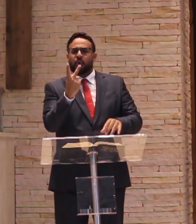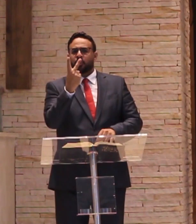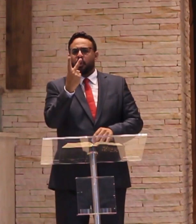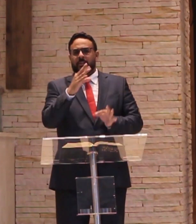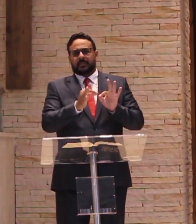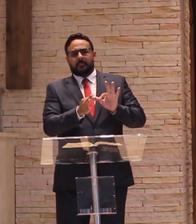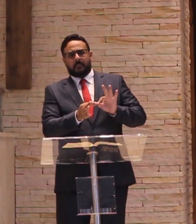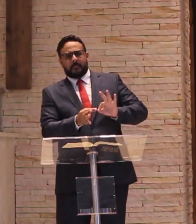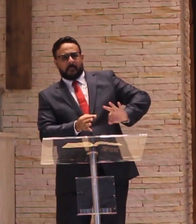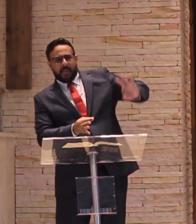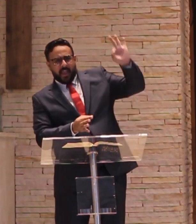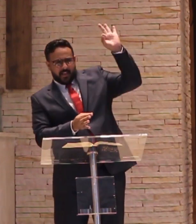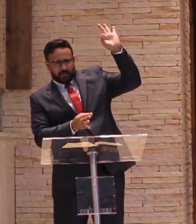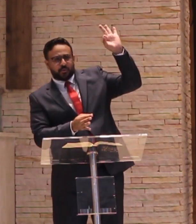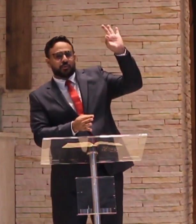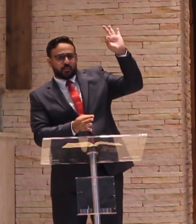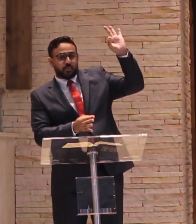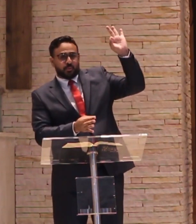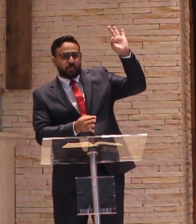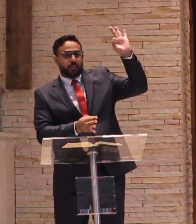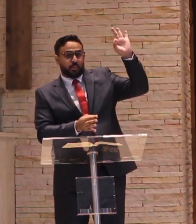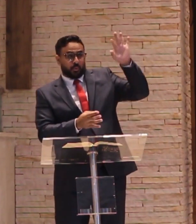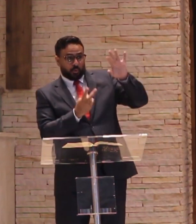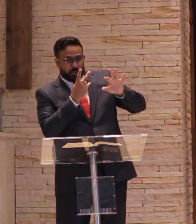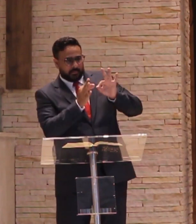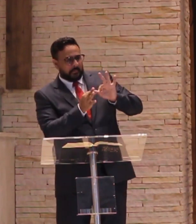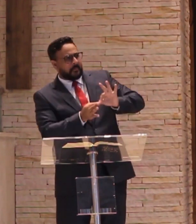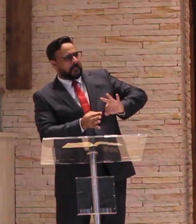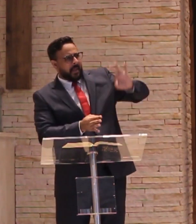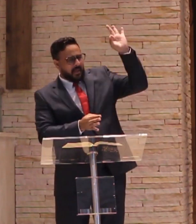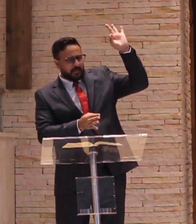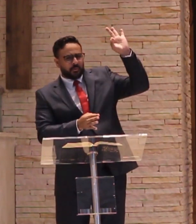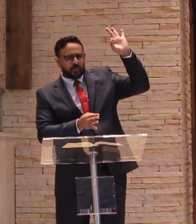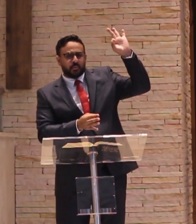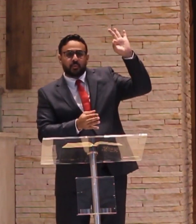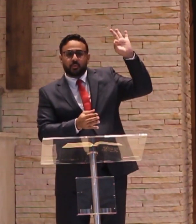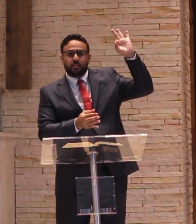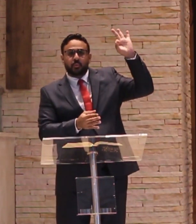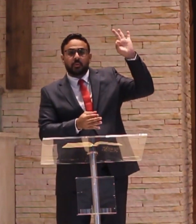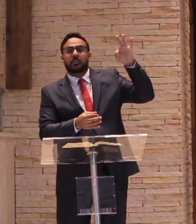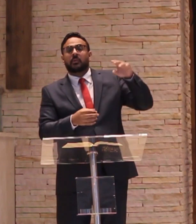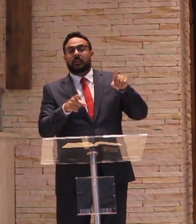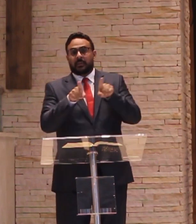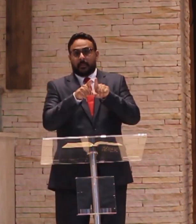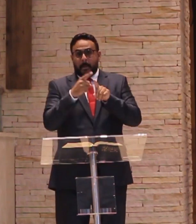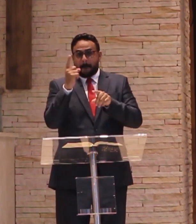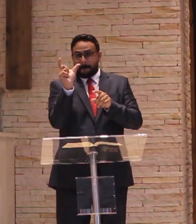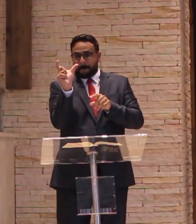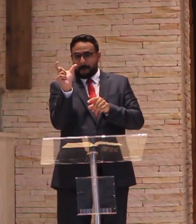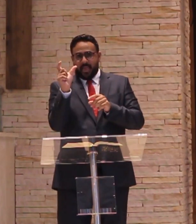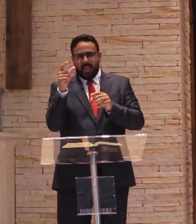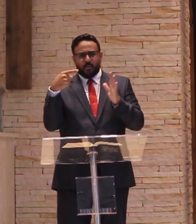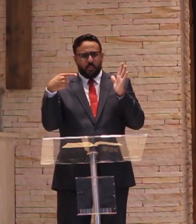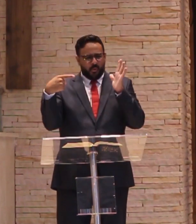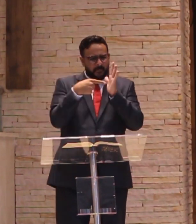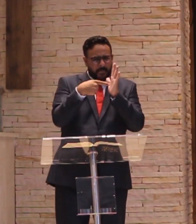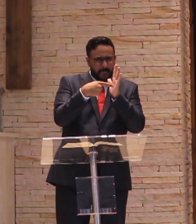que se encontram, a cruz normalmente tinha 2 metros de comprimento, vamos dizer, de altura, e